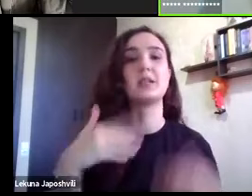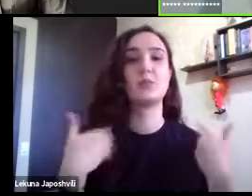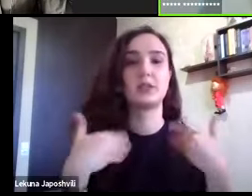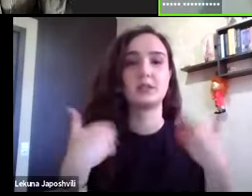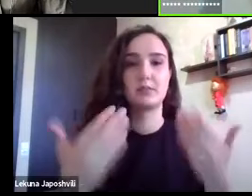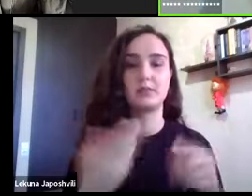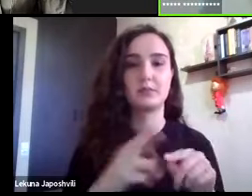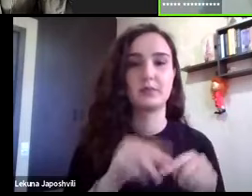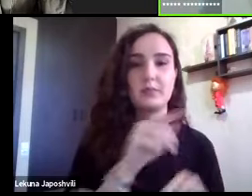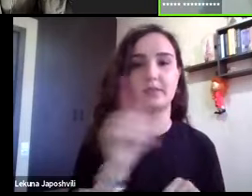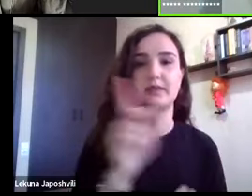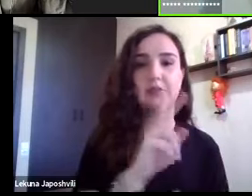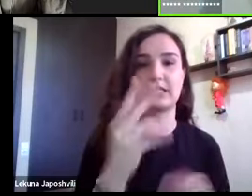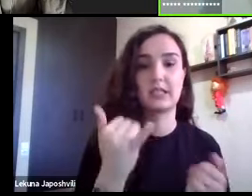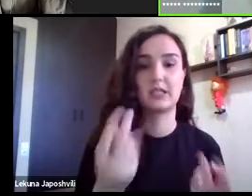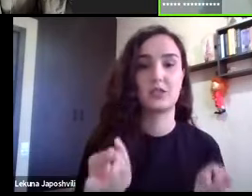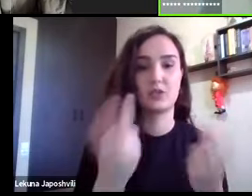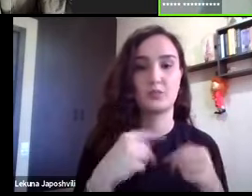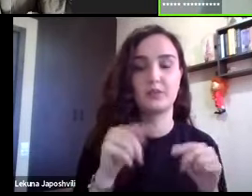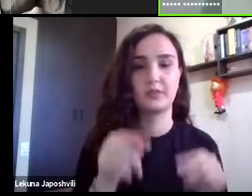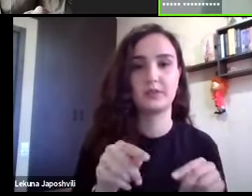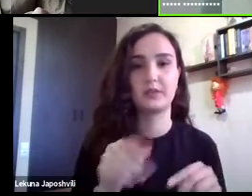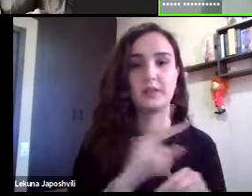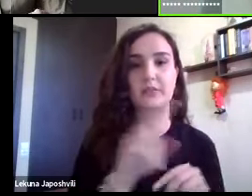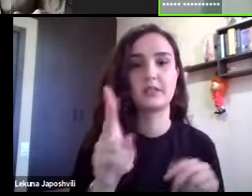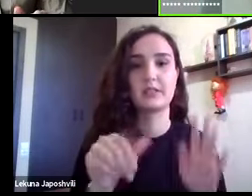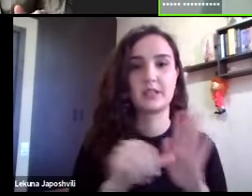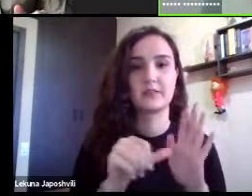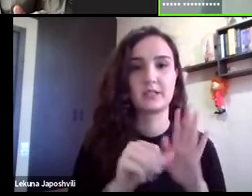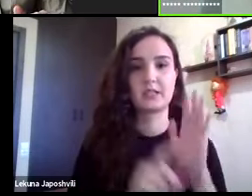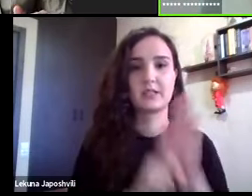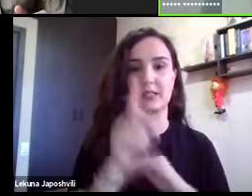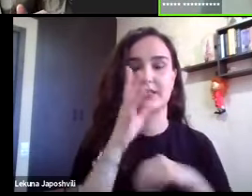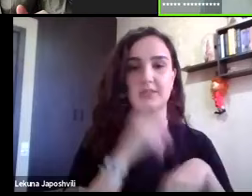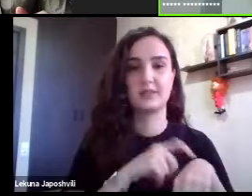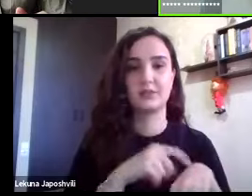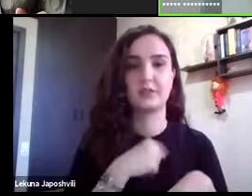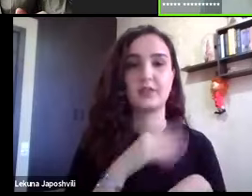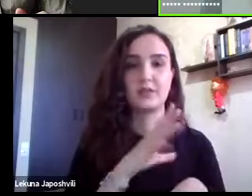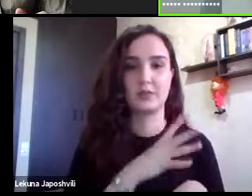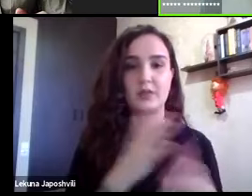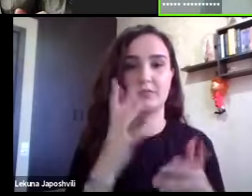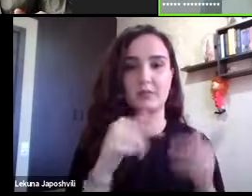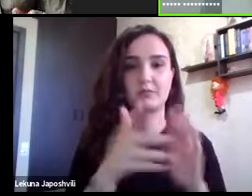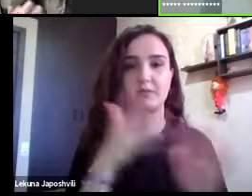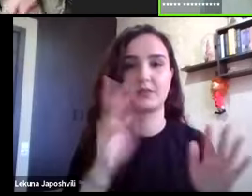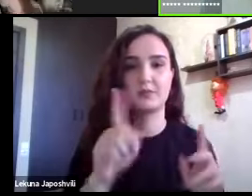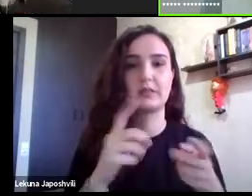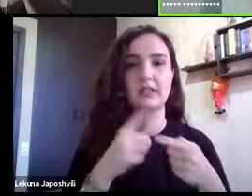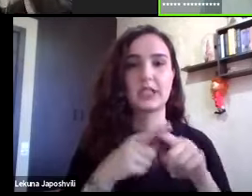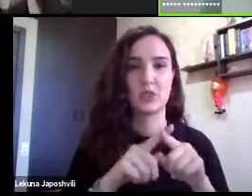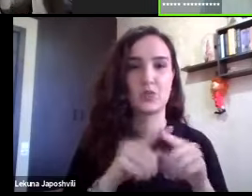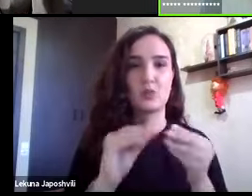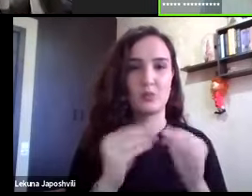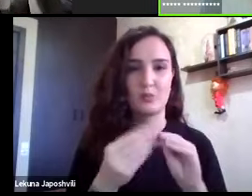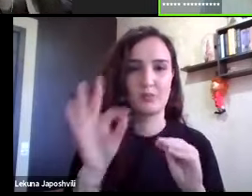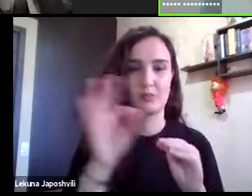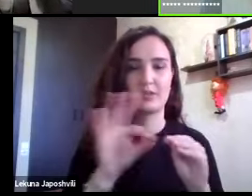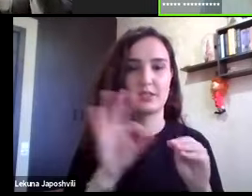მოგესალმებით მათ, ვინც ახლა შემოგვერთდა და ვინც 6 საათიდან ჩვენთან იყო, ალბათ მიხვდა, რომ ტექნიკური პრობლემების